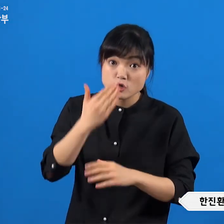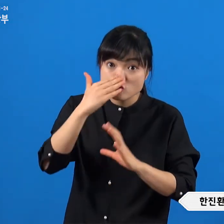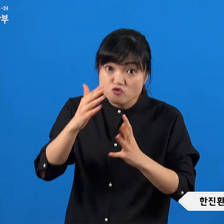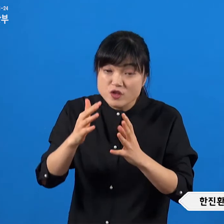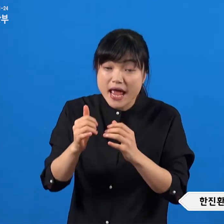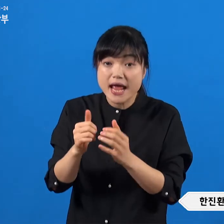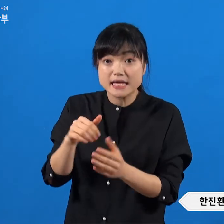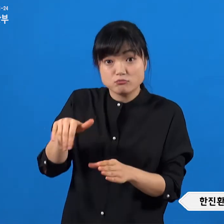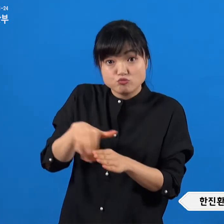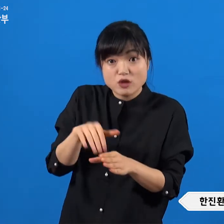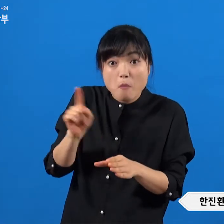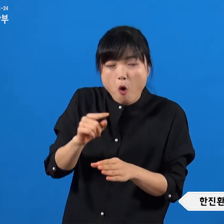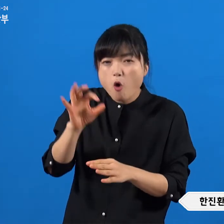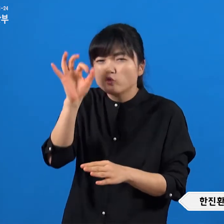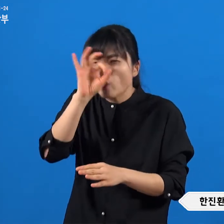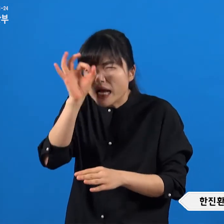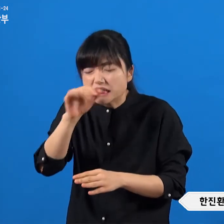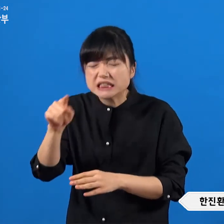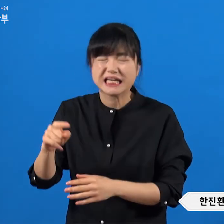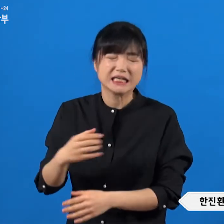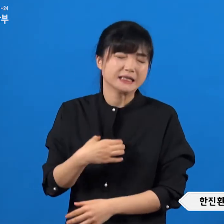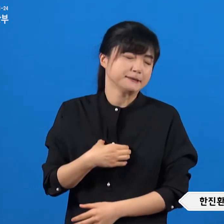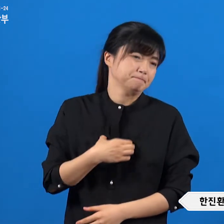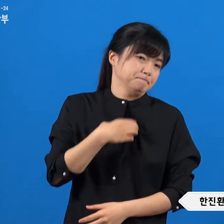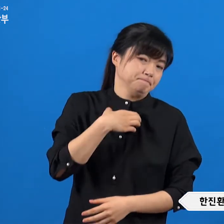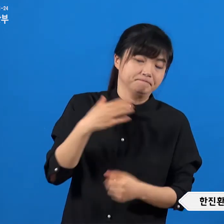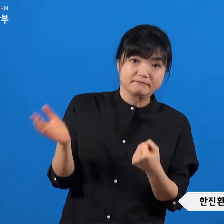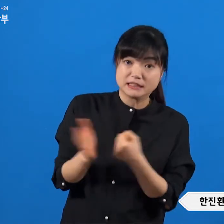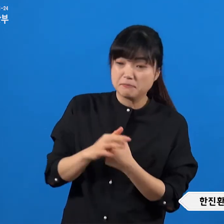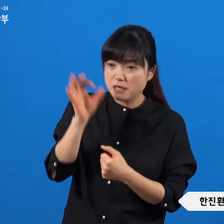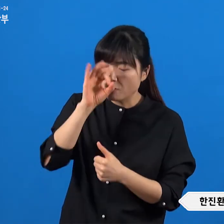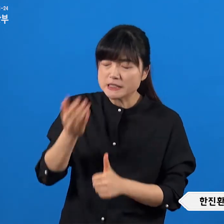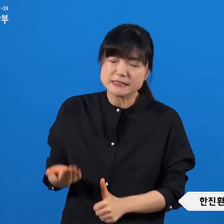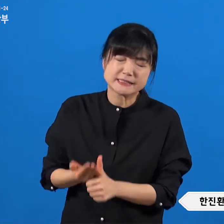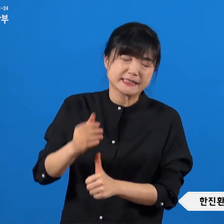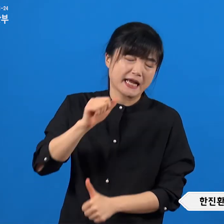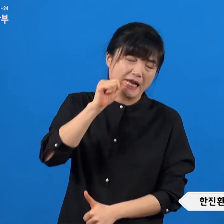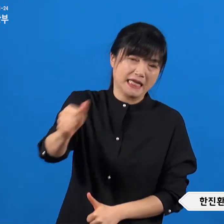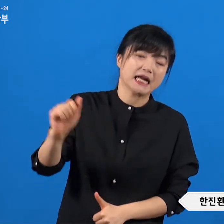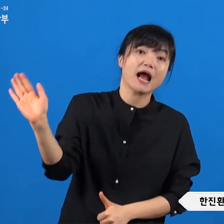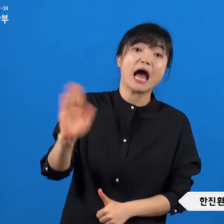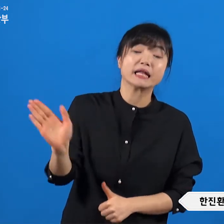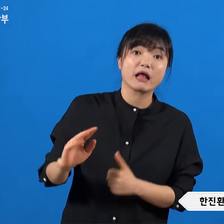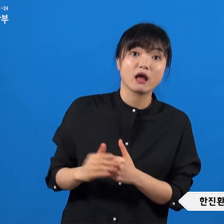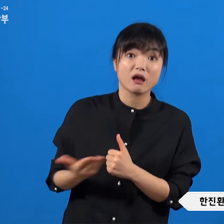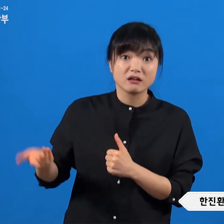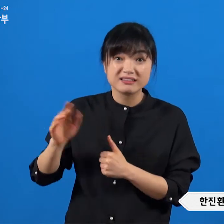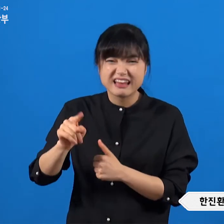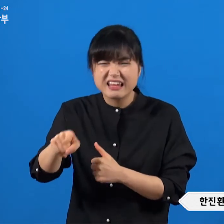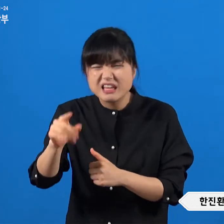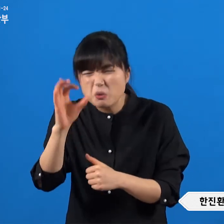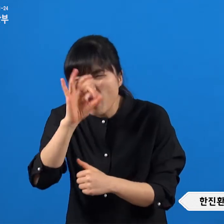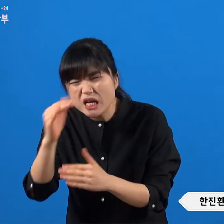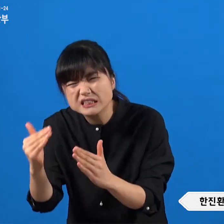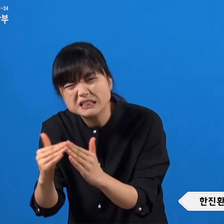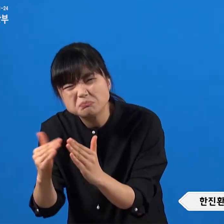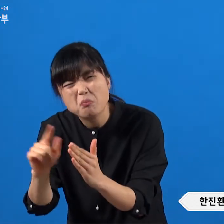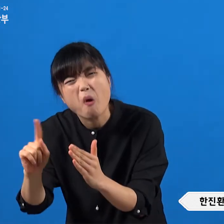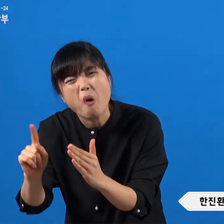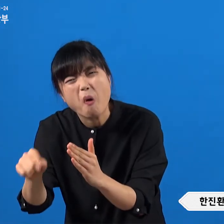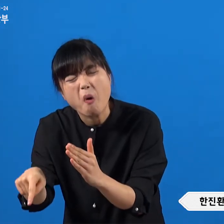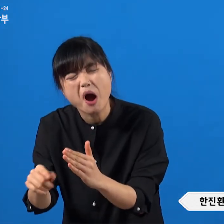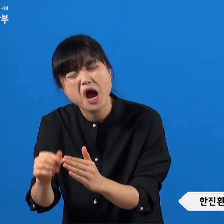유대인들은 돼지를 부정하게 여기기 때문에 절대로 돼지를 키우지 않습니다. 그러니까 이 농장은 유대인의 농장이